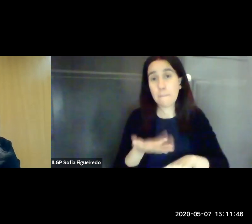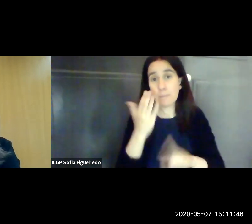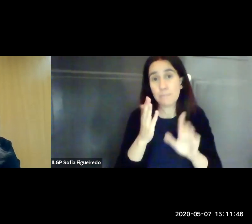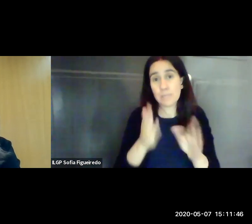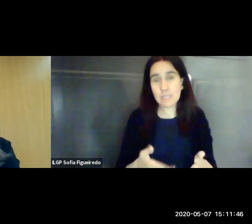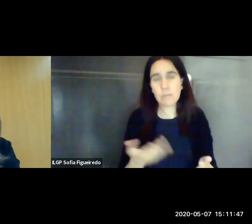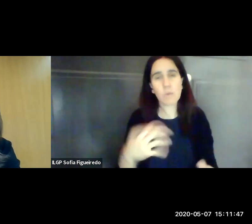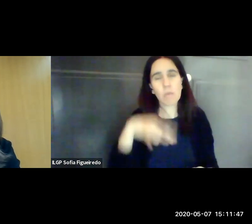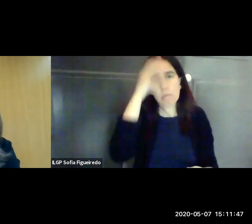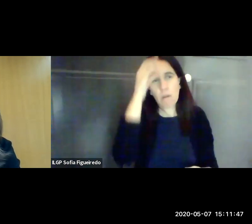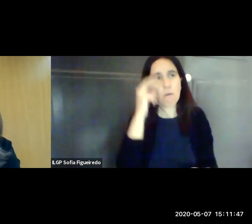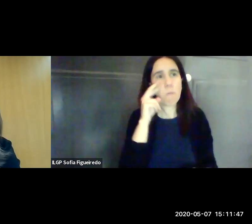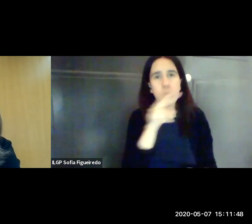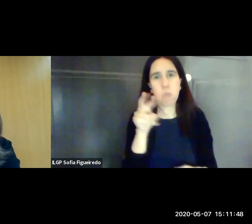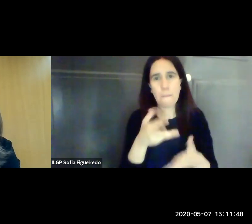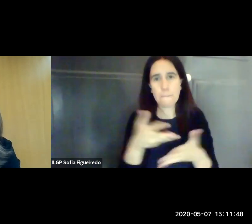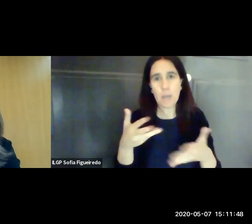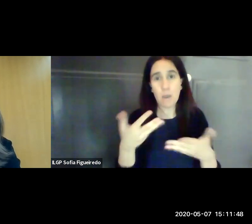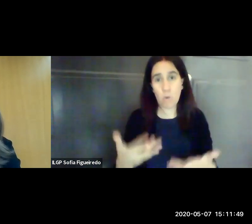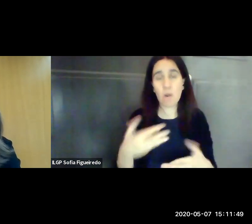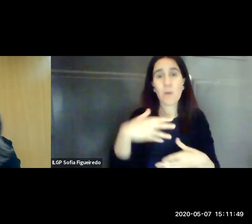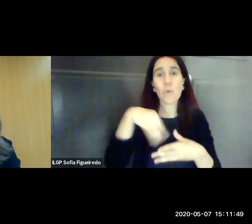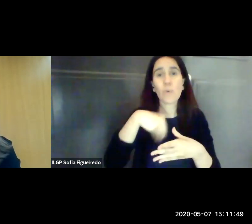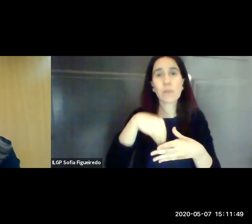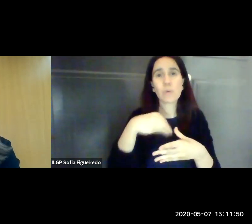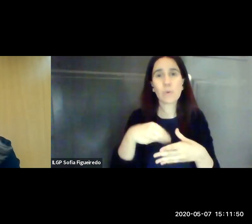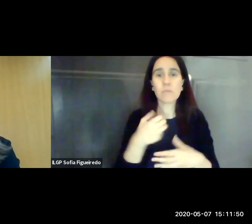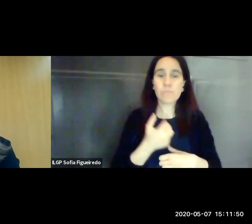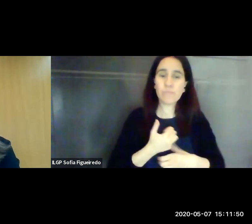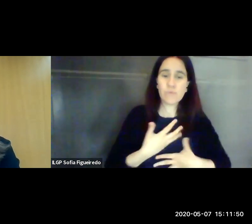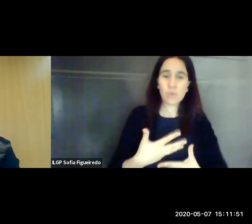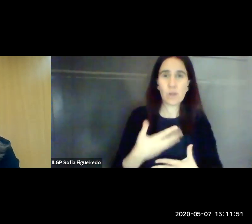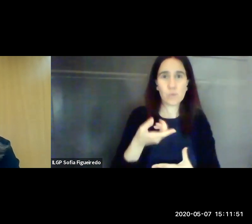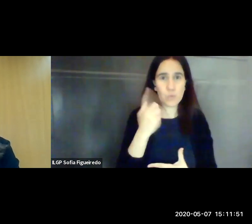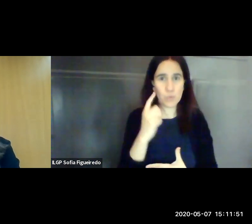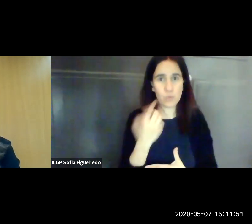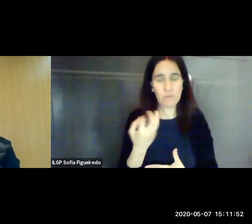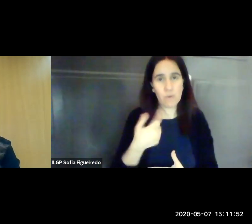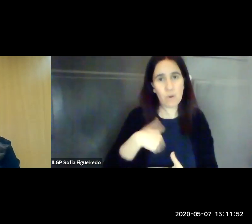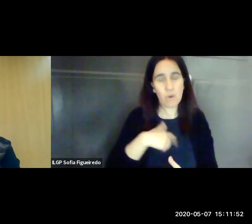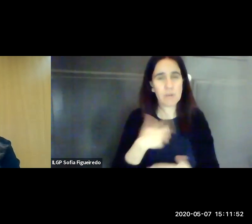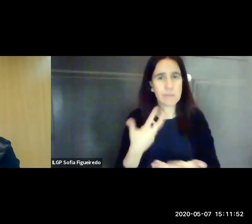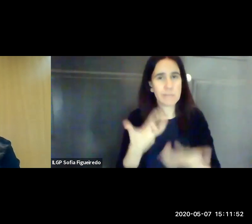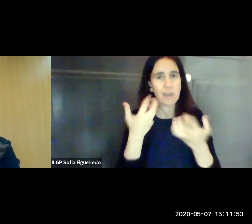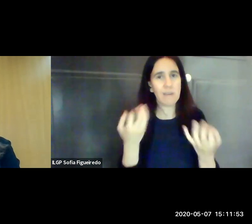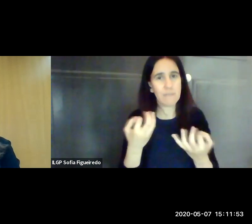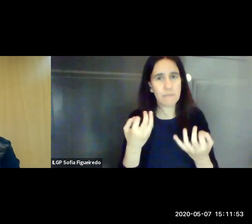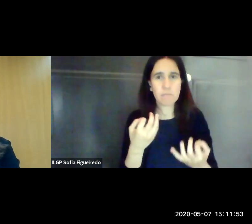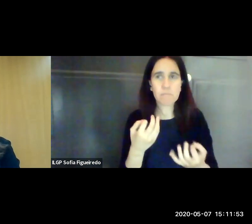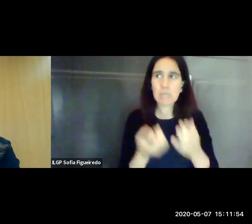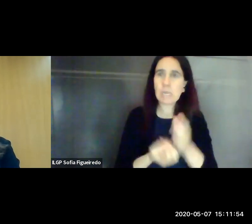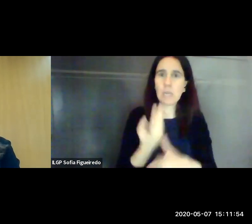distrações também são maiores. Neste momento o contexto não é um contexto profissional, por mais que nós queiramos criar, e é uma boa prática